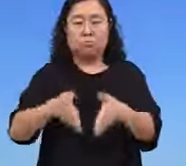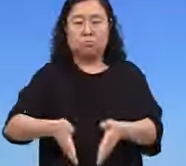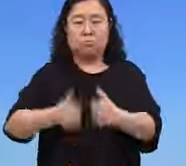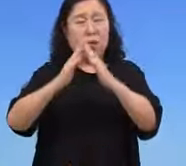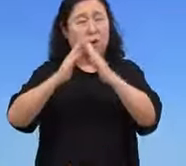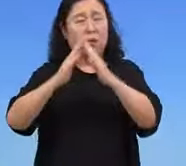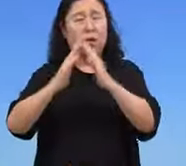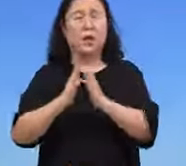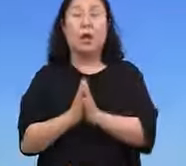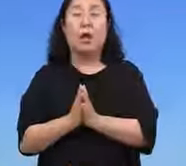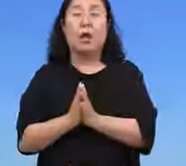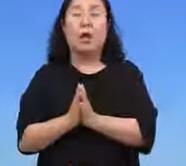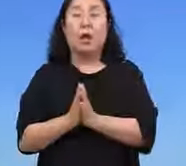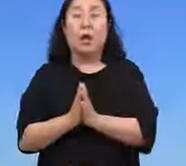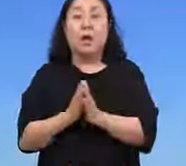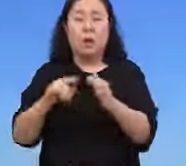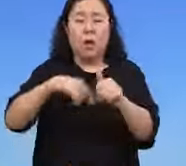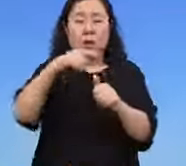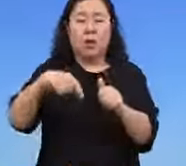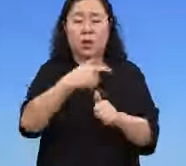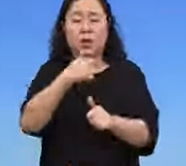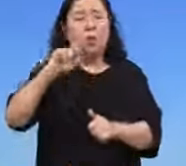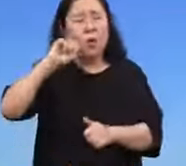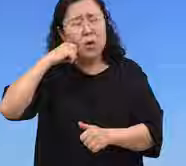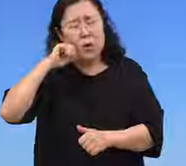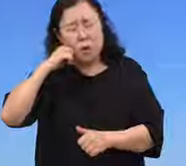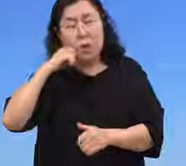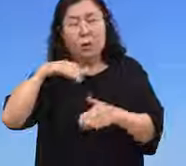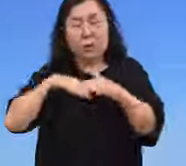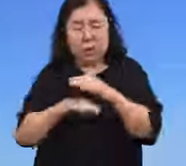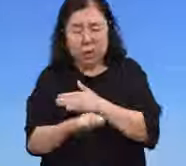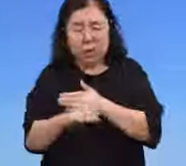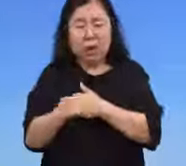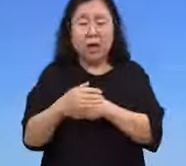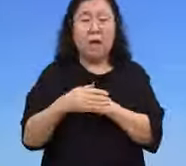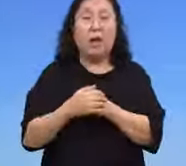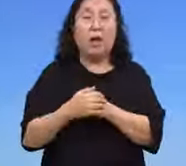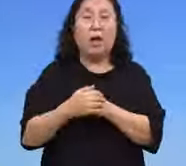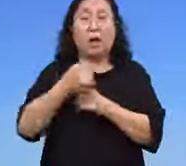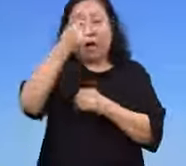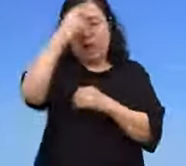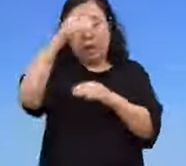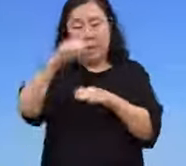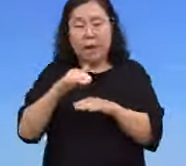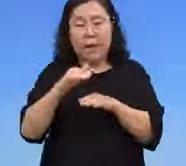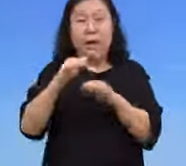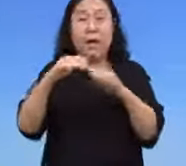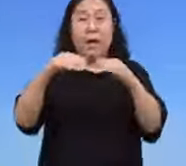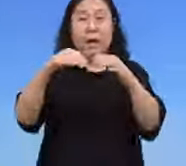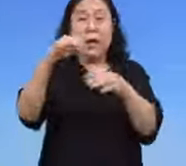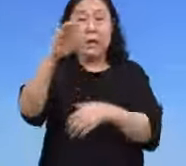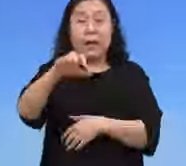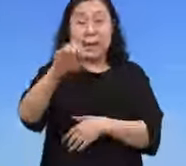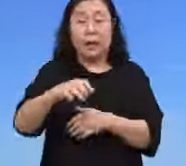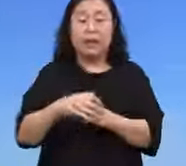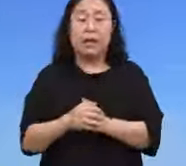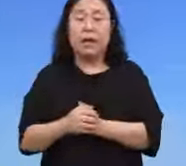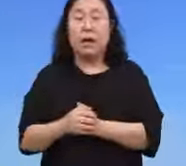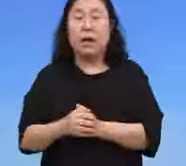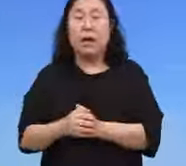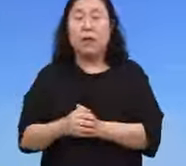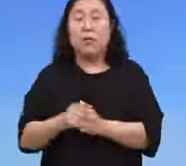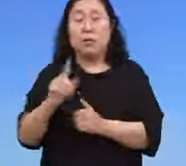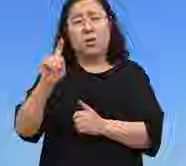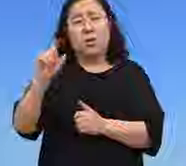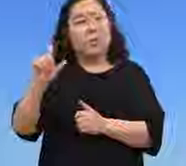막 억지로 그냥 지하 예배당에서 한 15명, 20명, 그것도 다 대부분